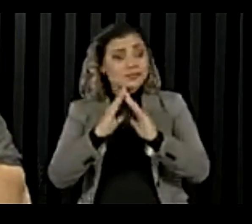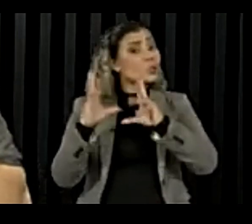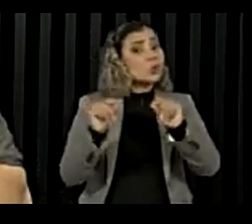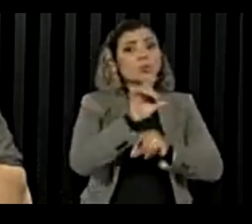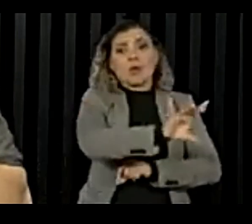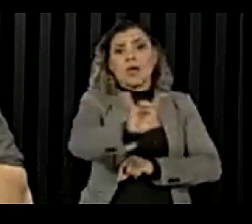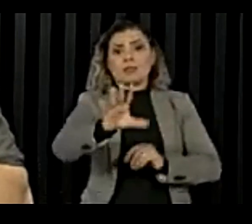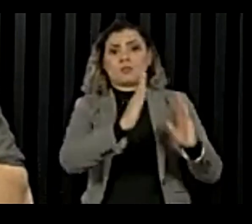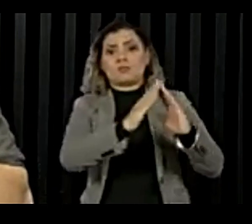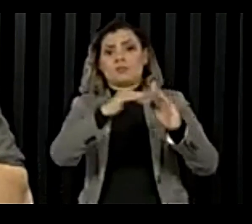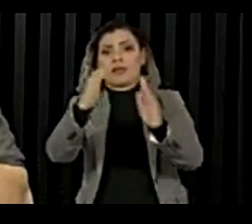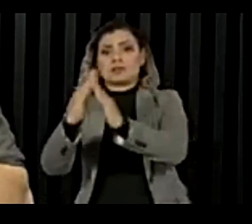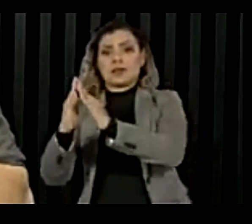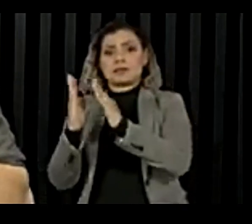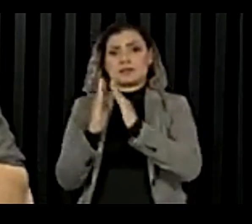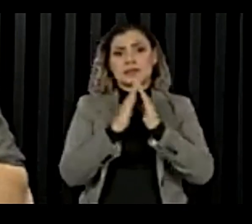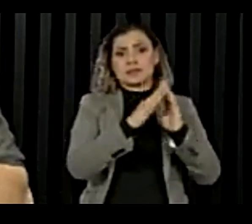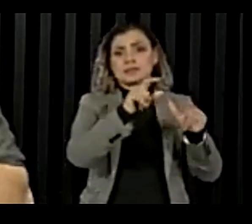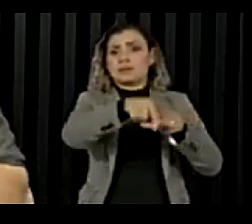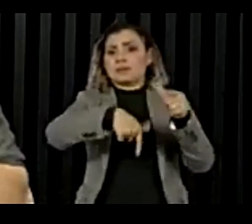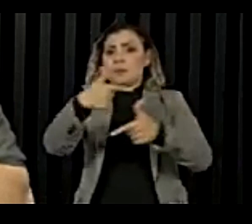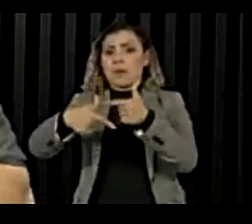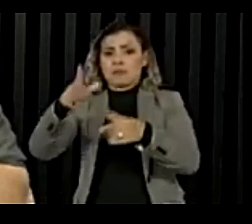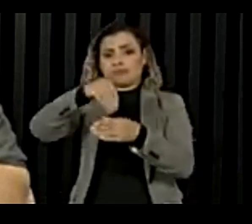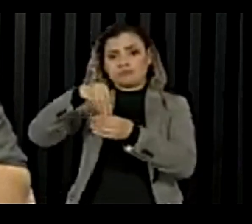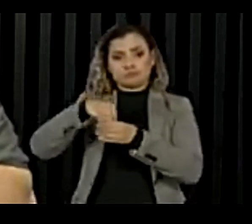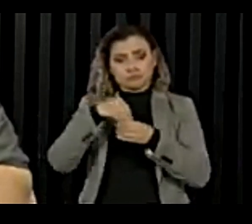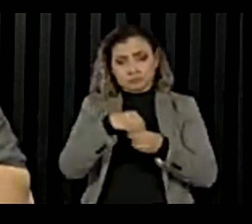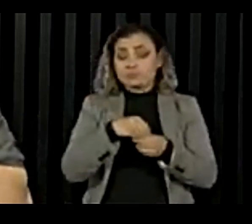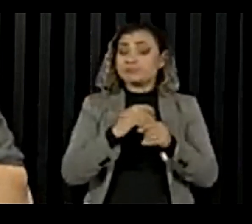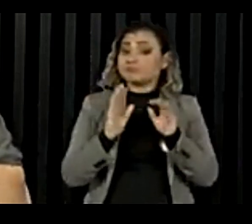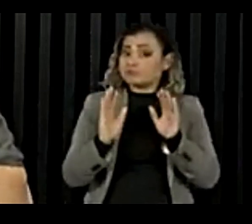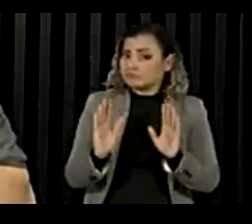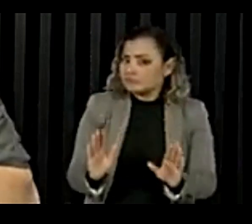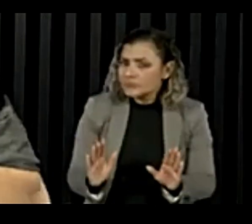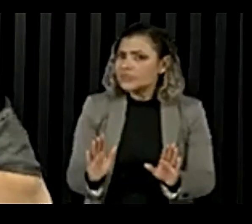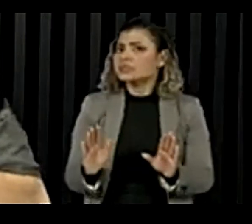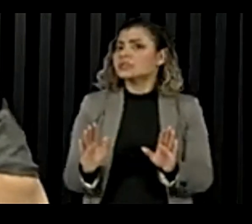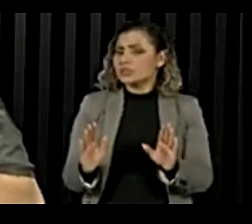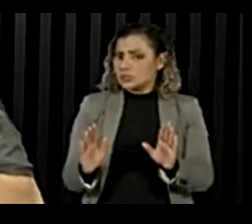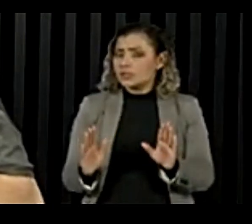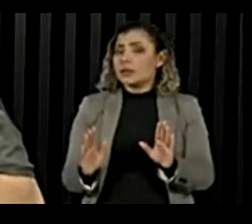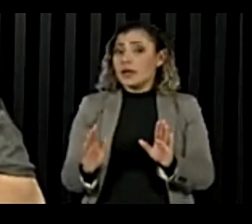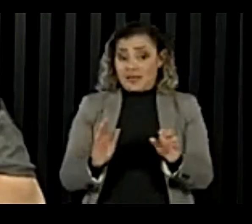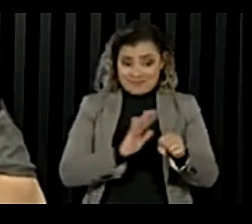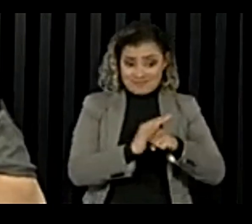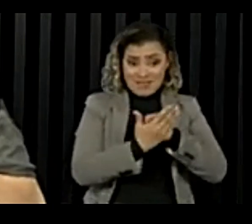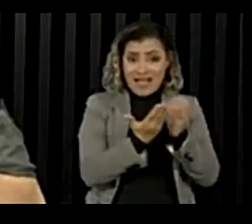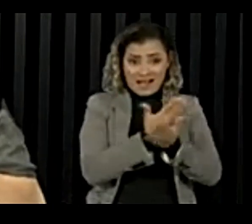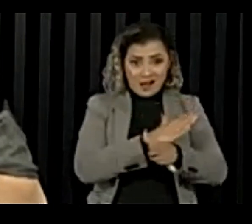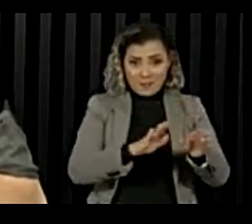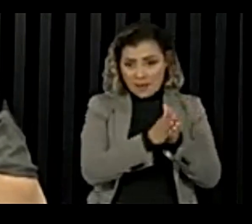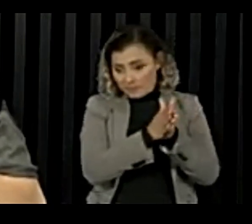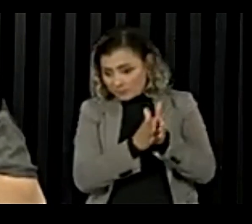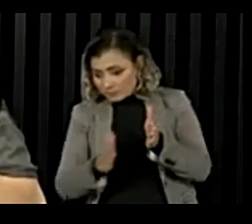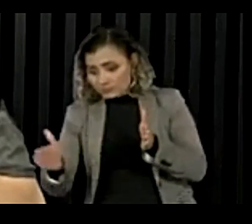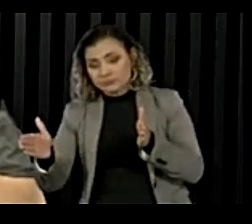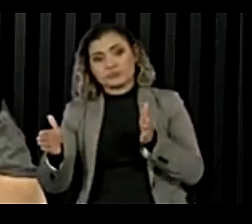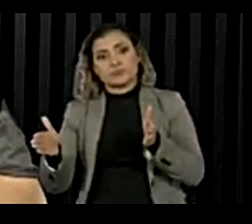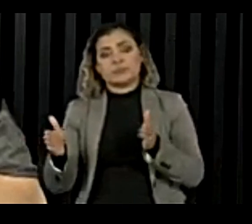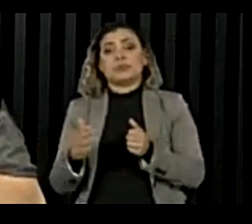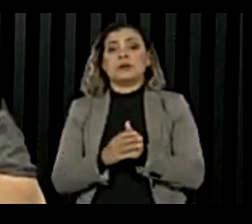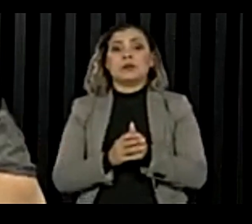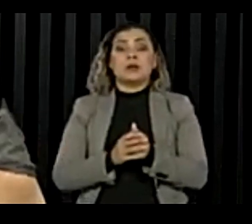trabalhando com toda a força. Agora, o que vai ser depois dessa pandemia, aí em termos